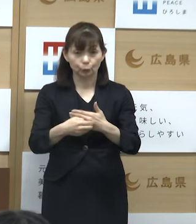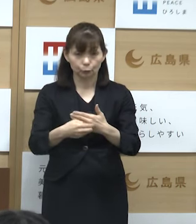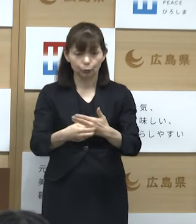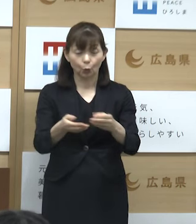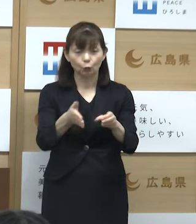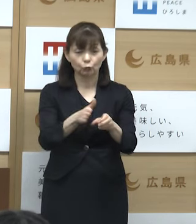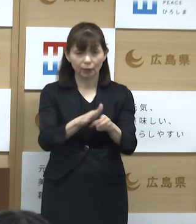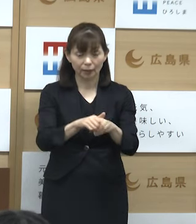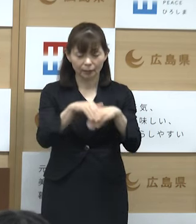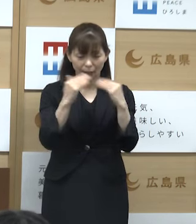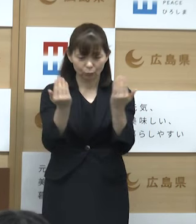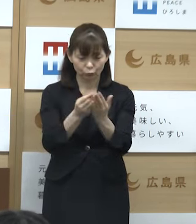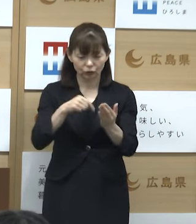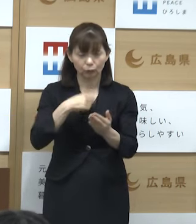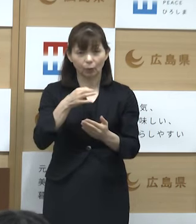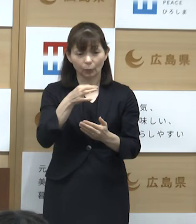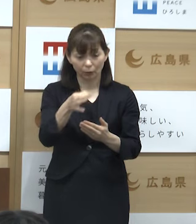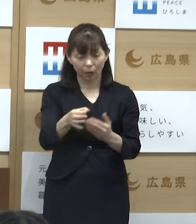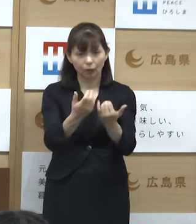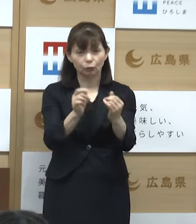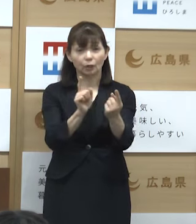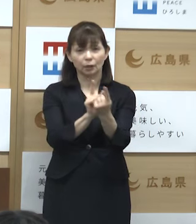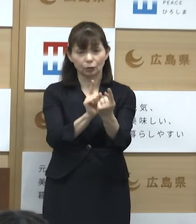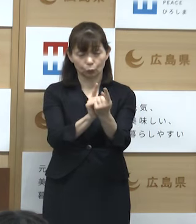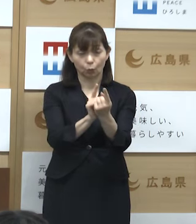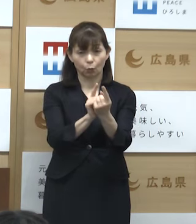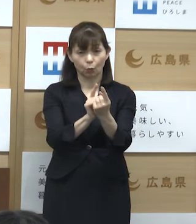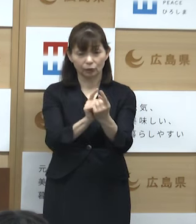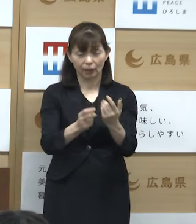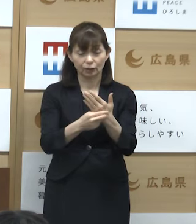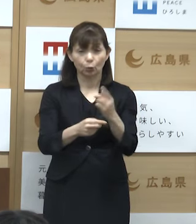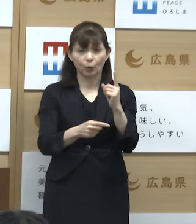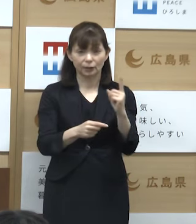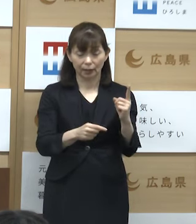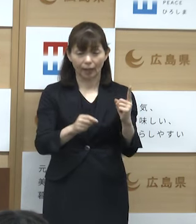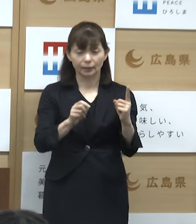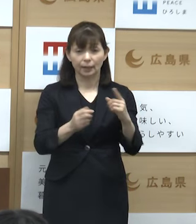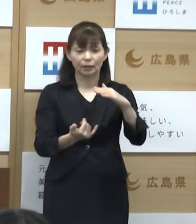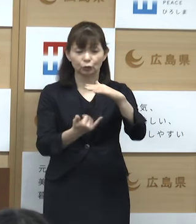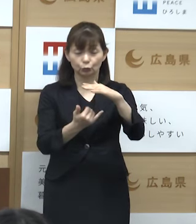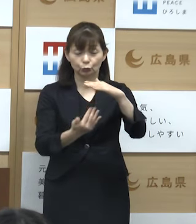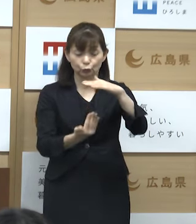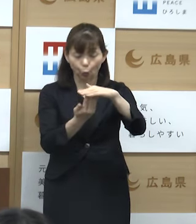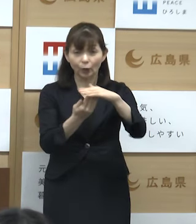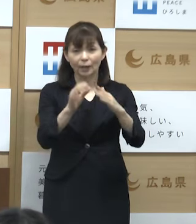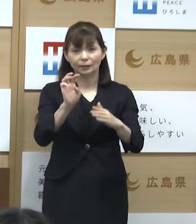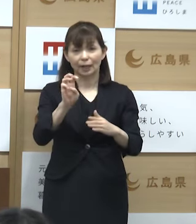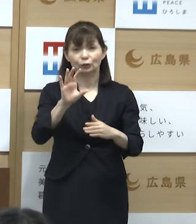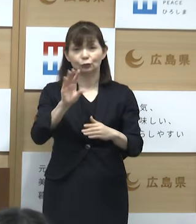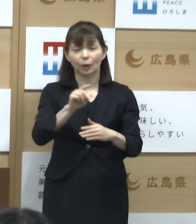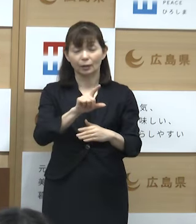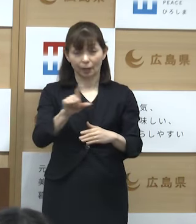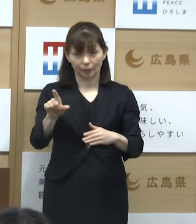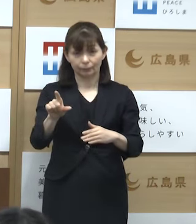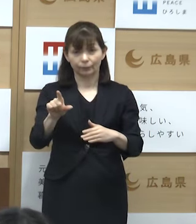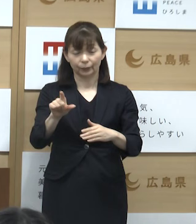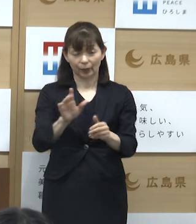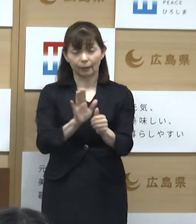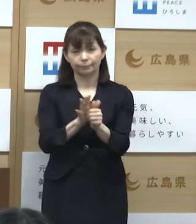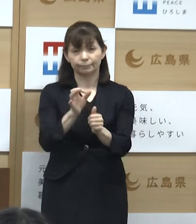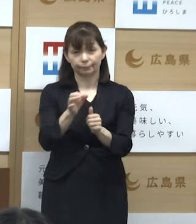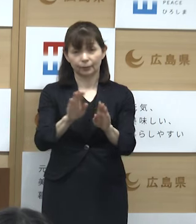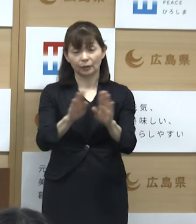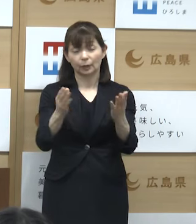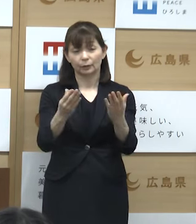を対象に治療1回あたり30万円を上限とする新たな助成を行っておりまして、昨年度